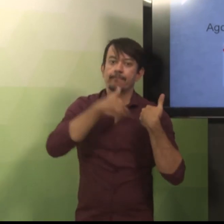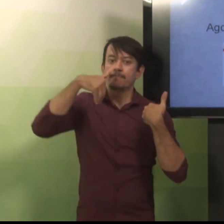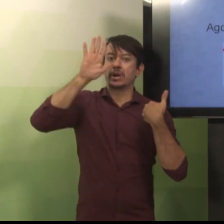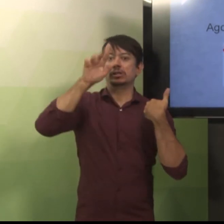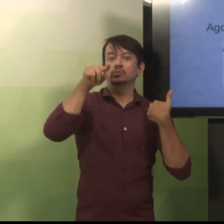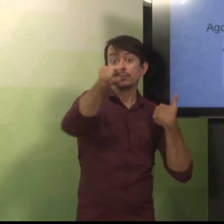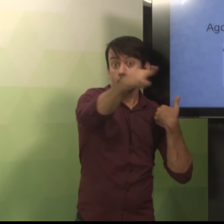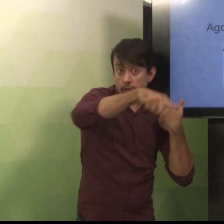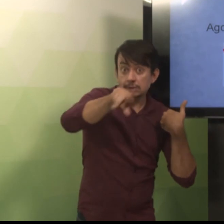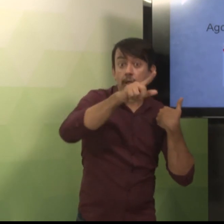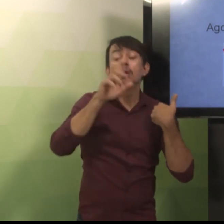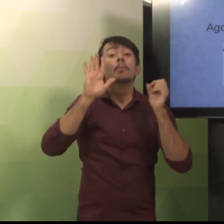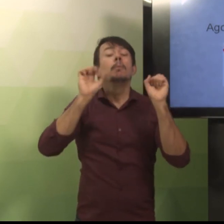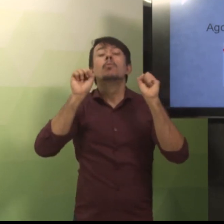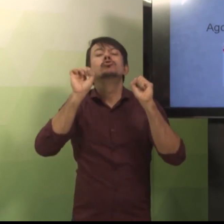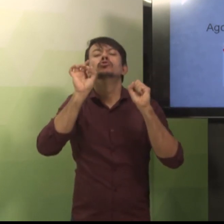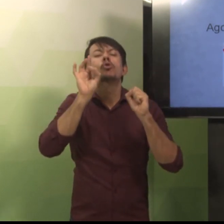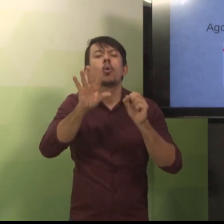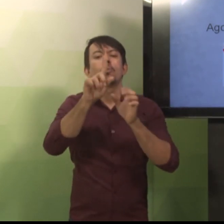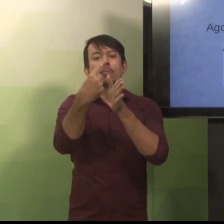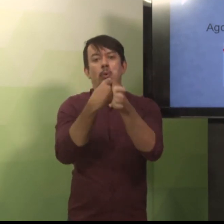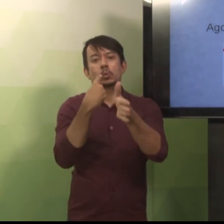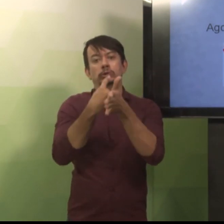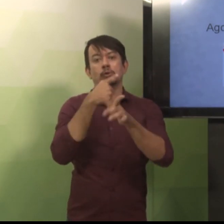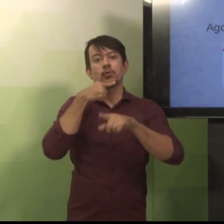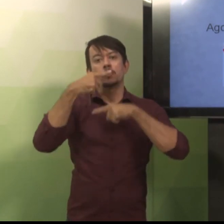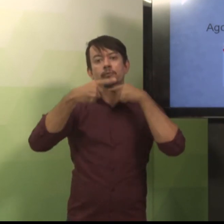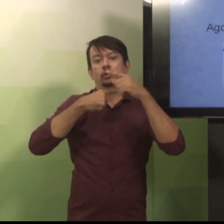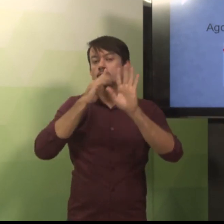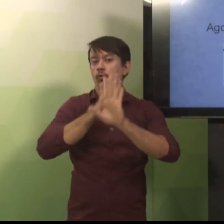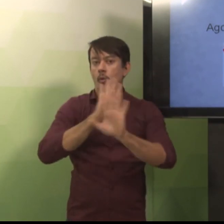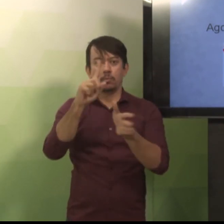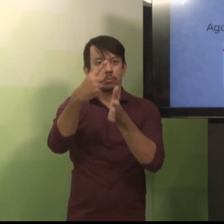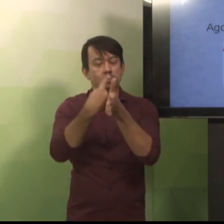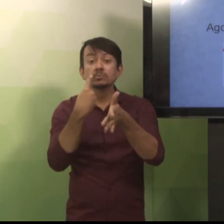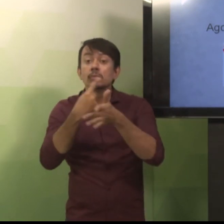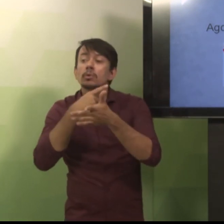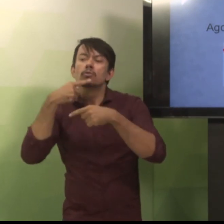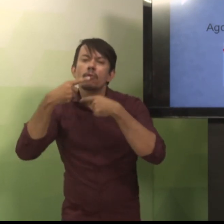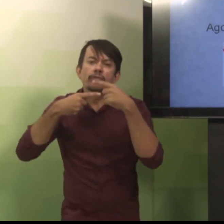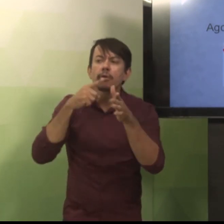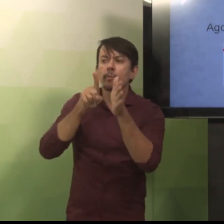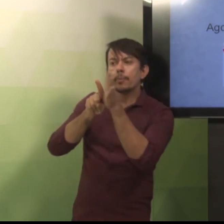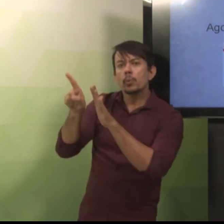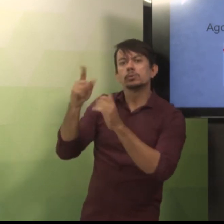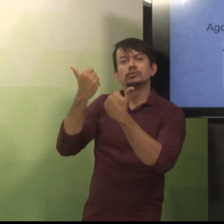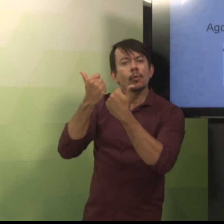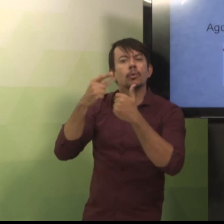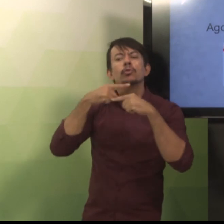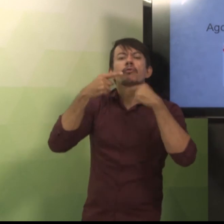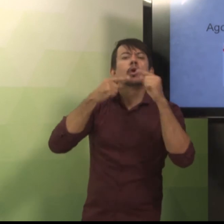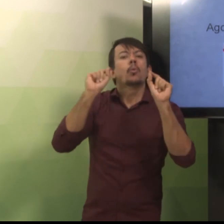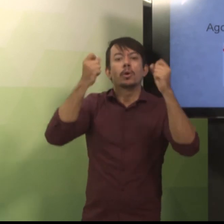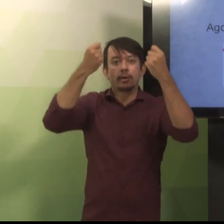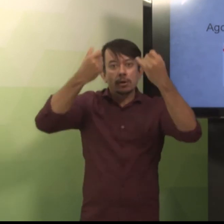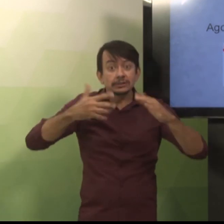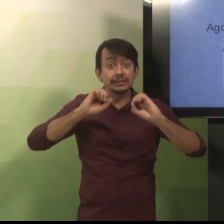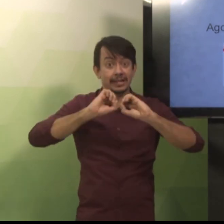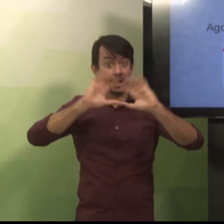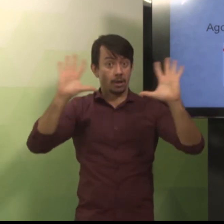devem assumir a sua responsabilidade. Dúvidas podem me perguntar, podem perguntar aos tutores, que